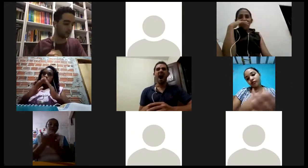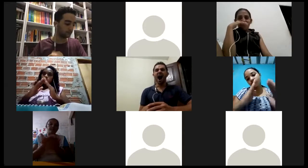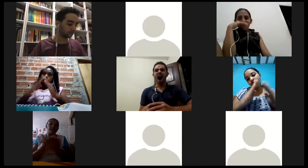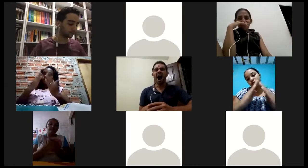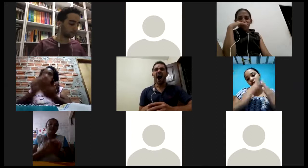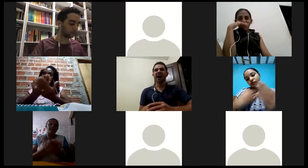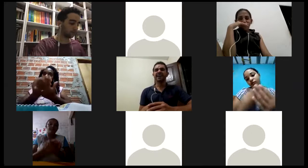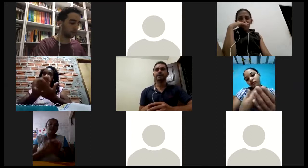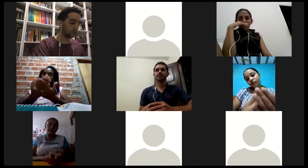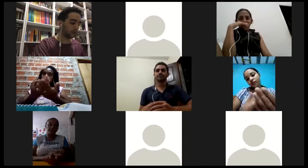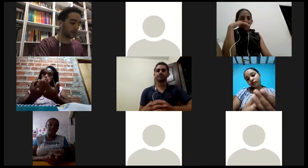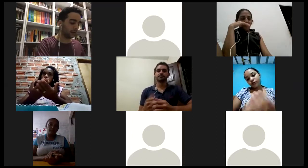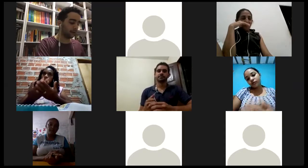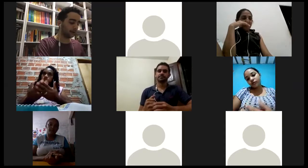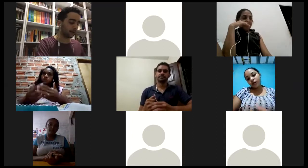Escola.